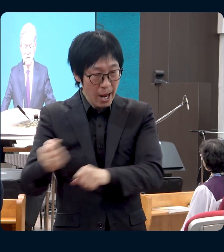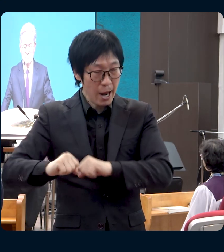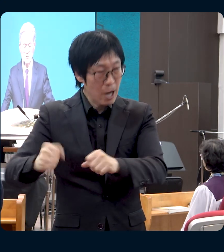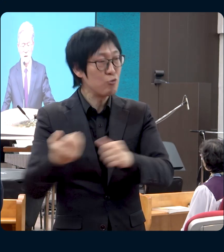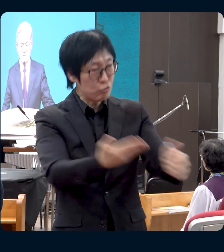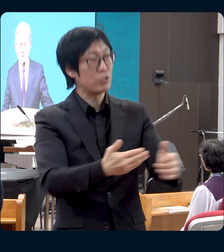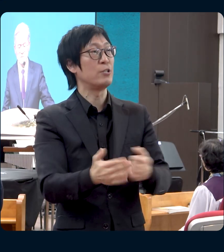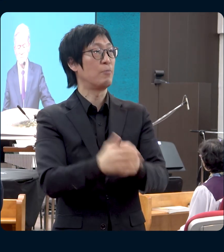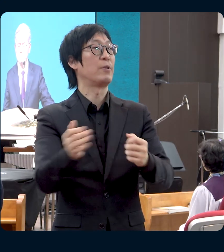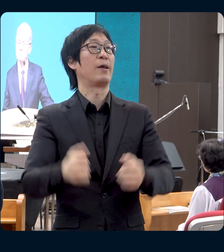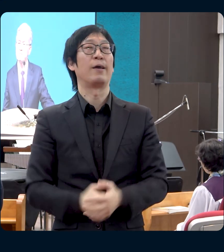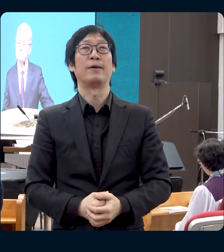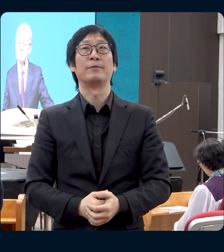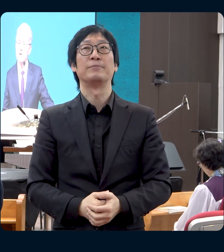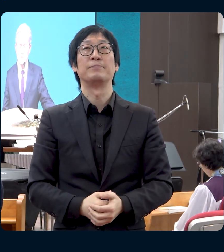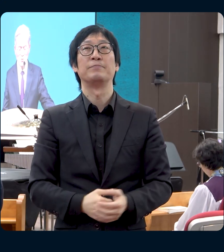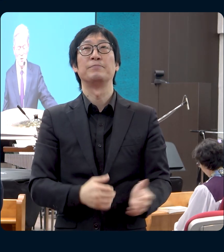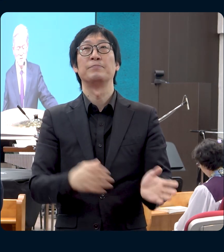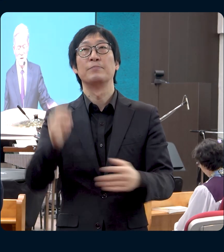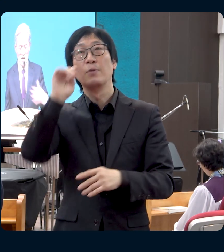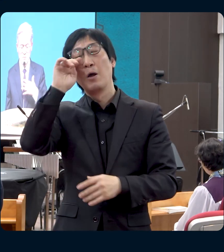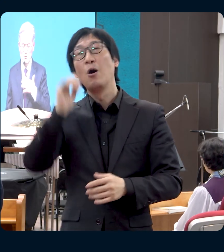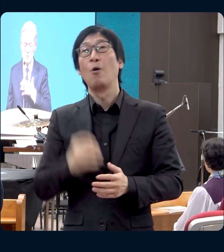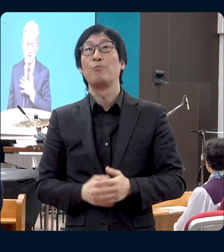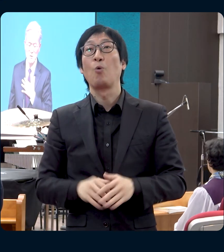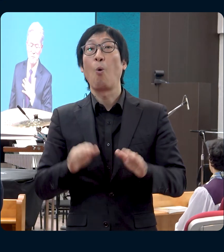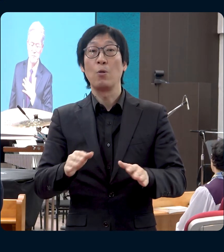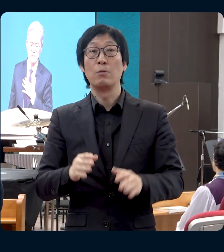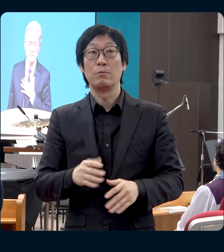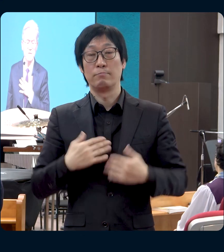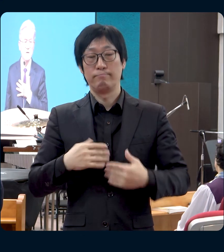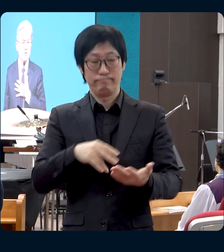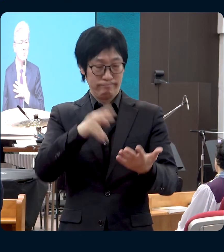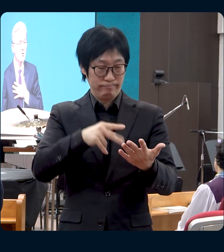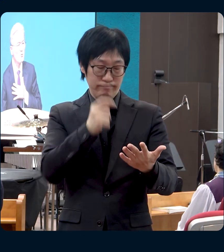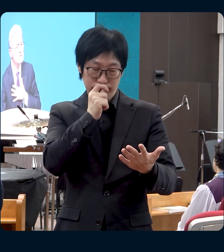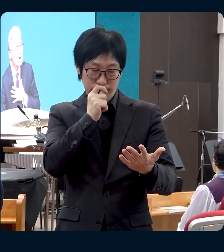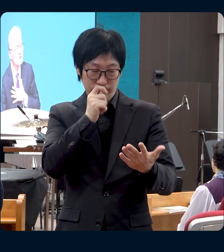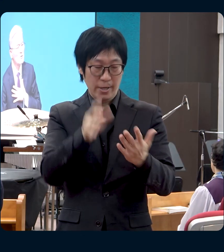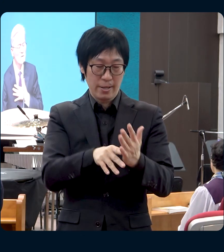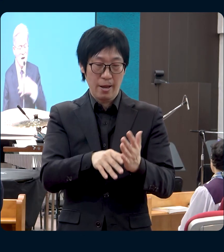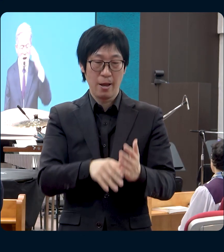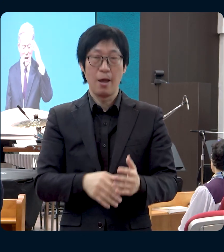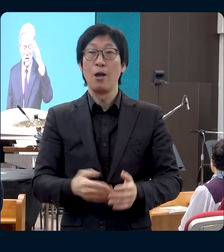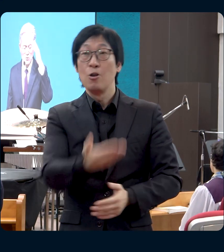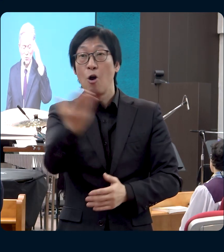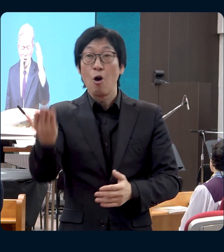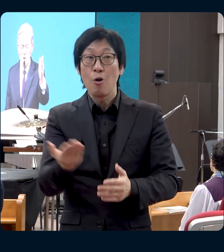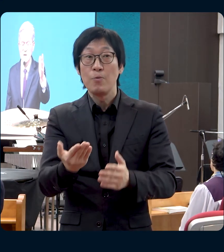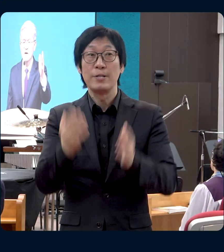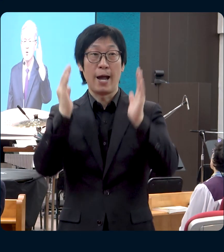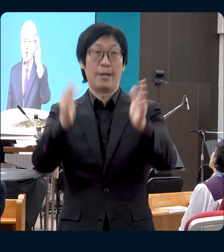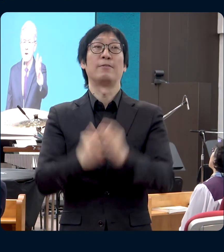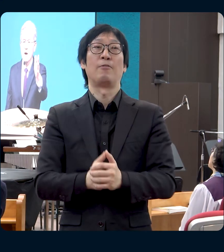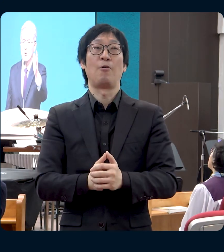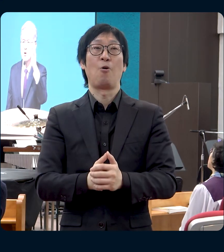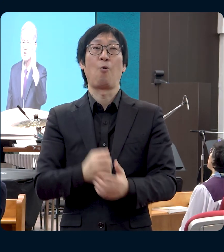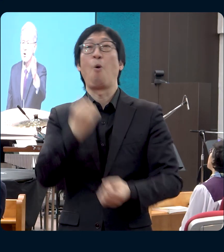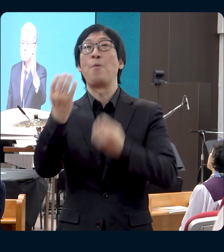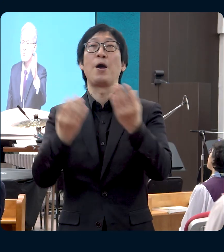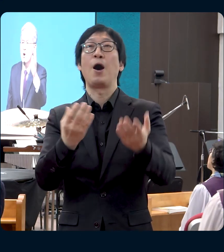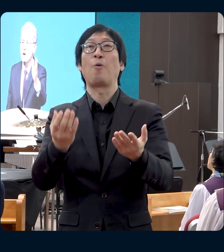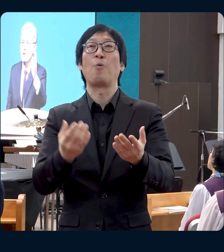오늘 말씀 묵상하는데 성령께서 제 가슴을 울리면서 성도 여러분을 향하여 아주 단호하게